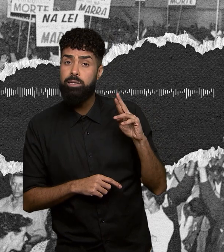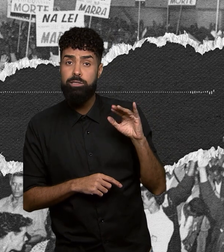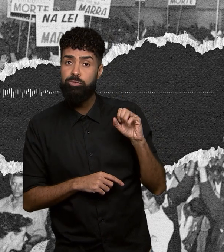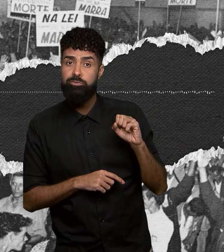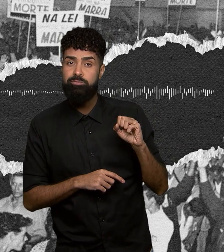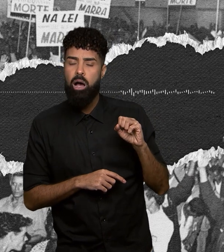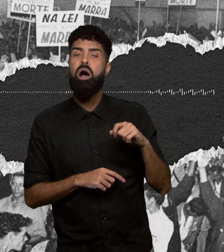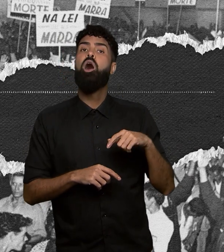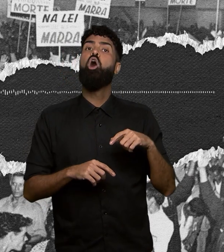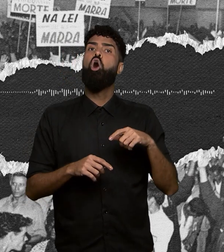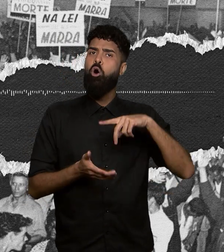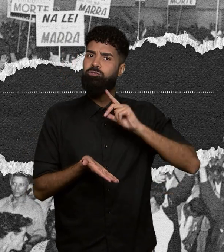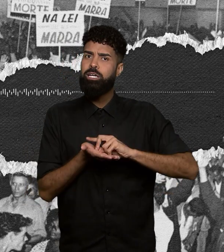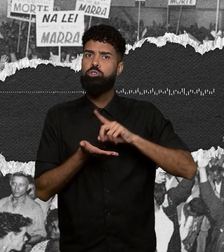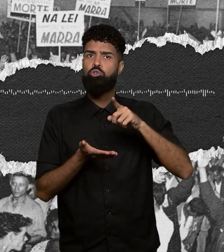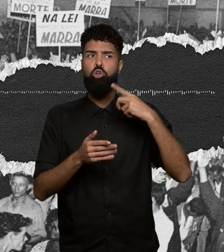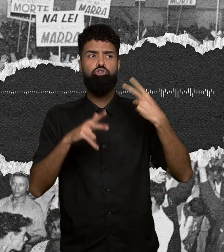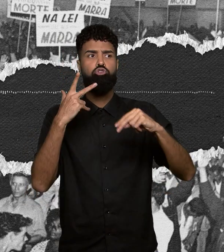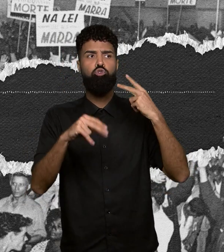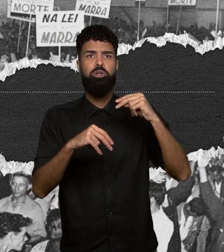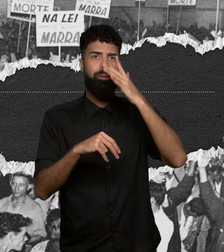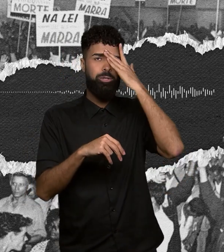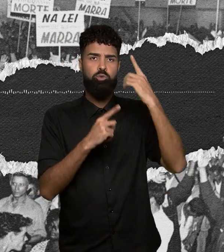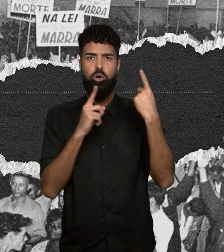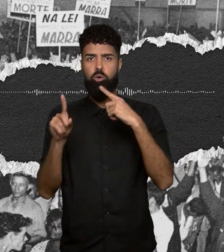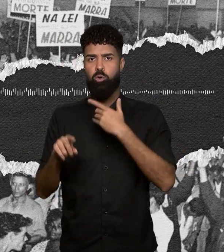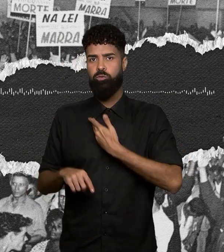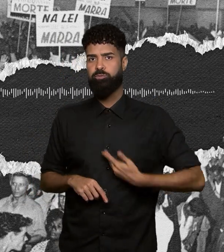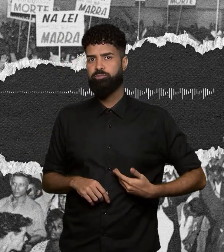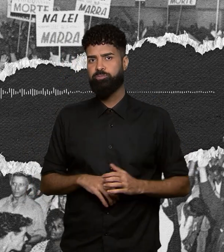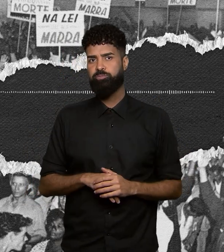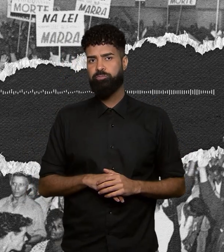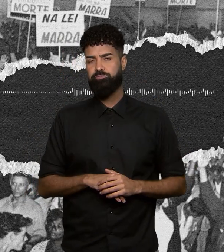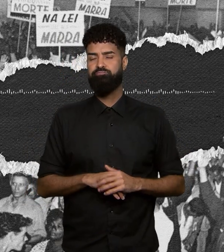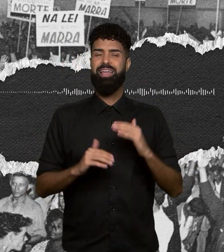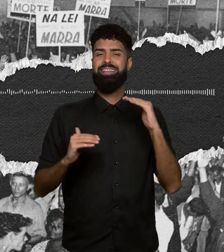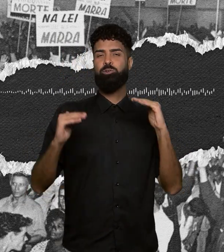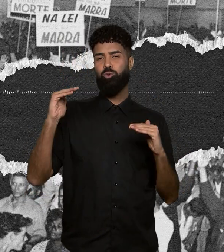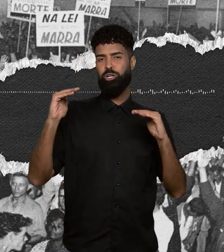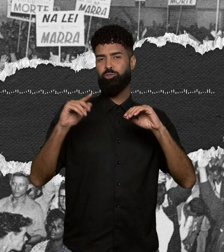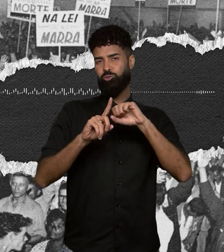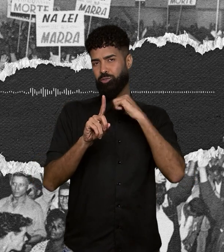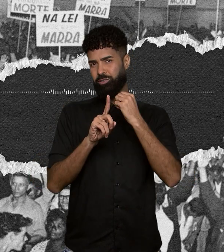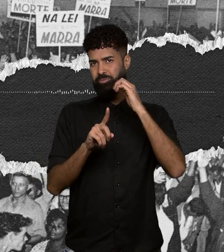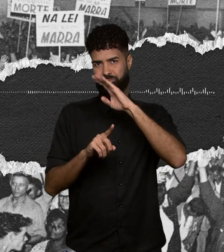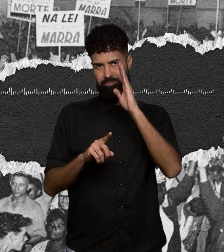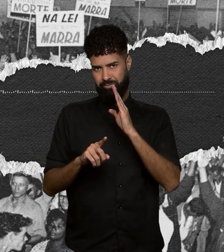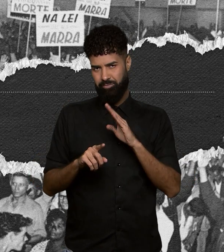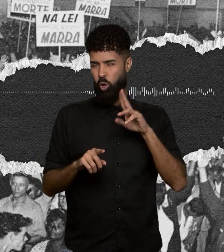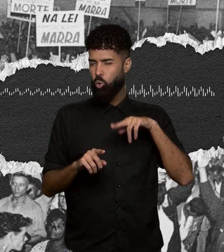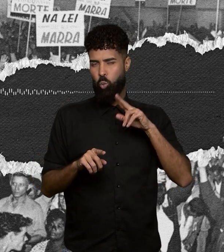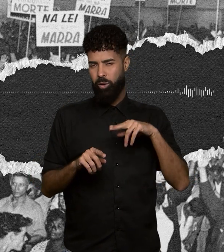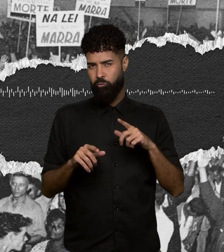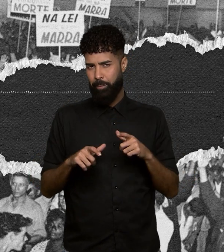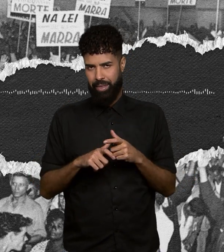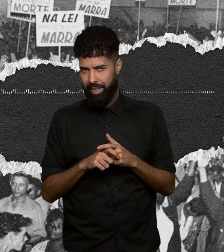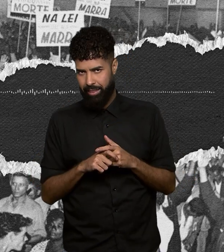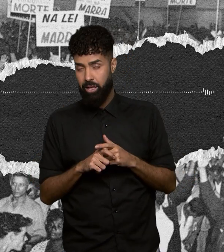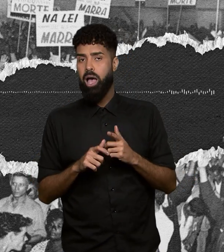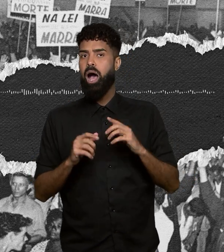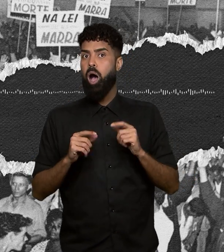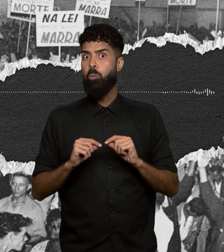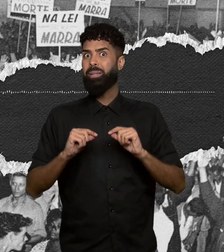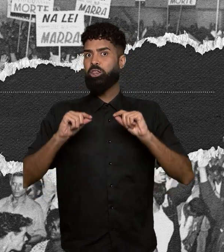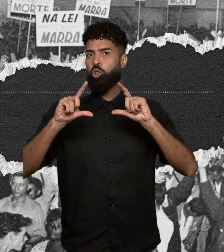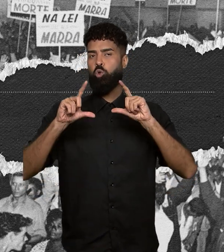oficializou a tortura contra as pessoas que se oponham ao governo bom a desigualdade social no Brasil que nunca foi pequena aumentou durante